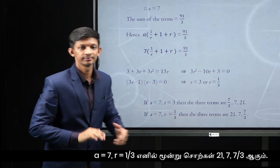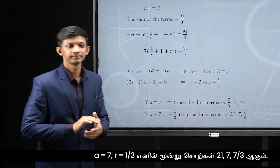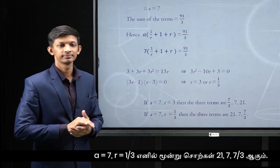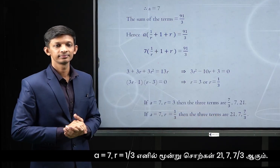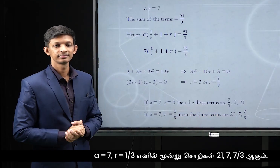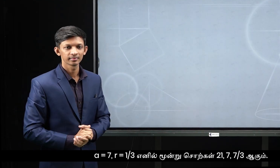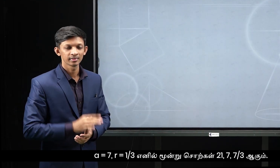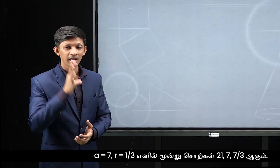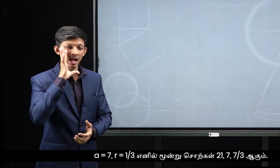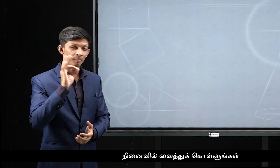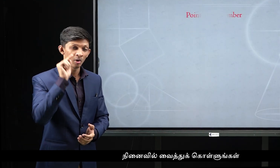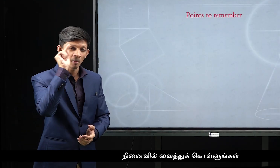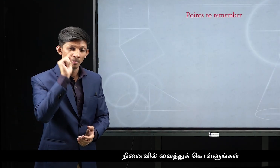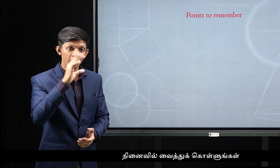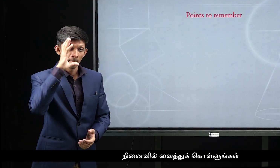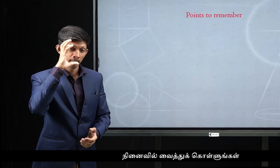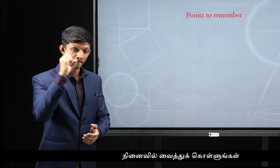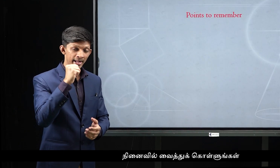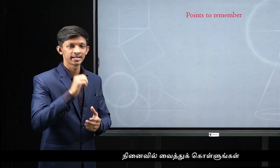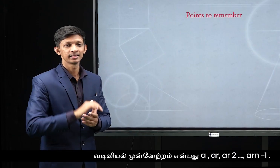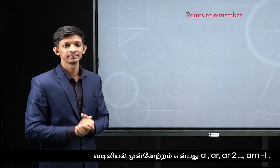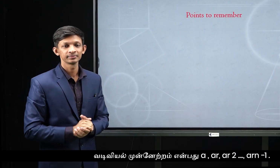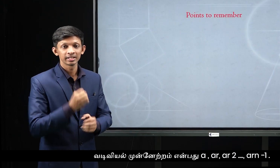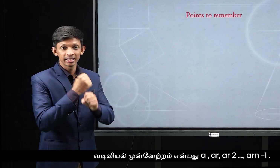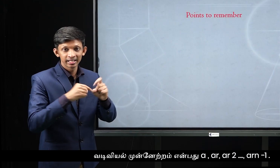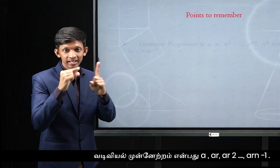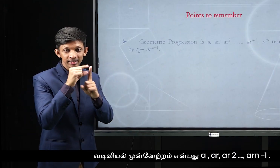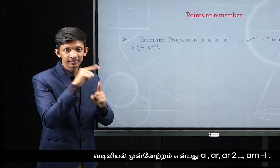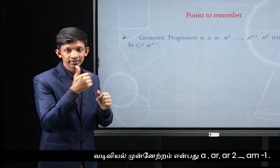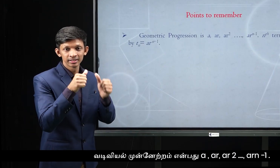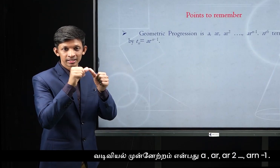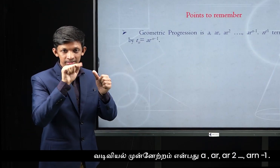ஆகும். நினைவில் வைத்துக் கொள்ளுங்கள். வடிவியல் முன்னேற்றம் என்பது